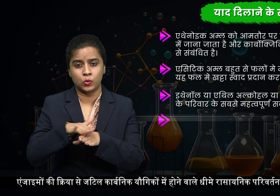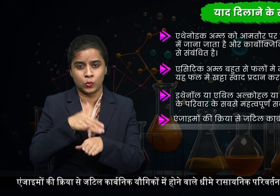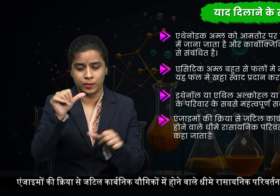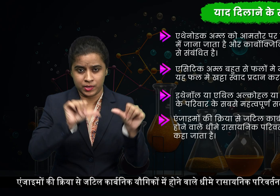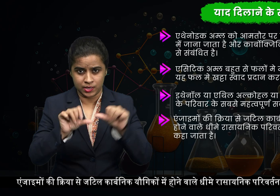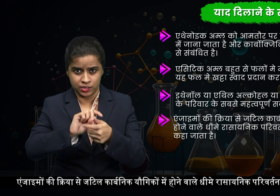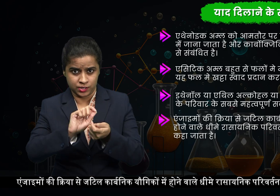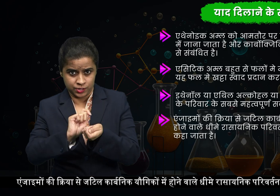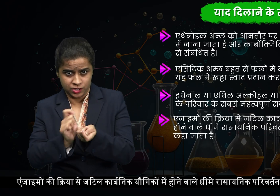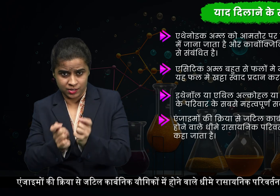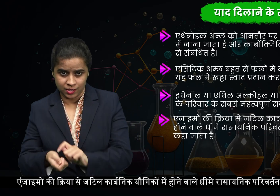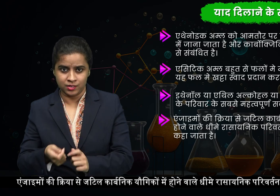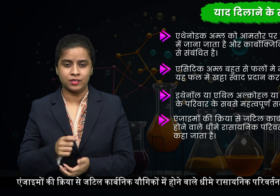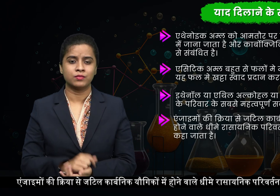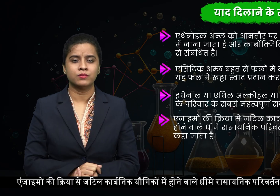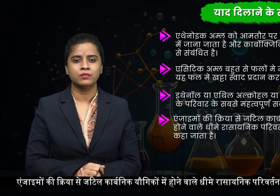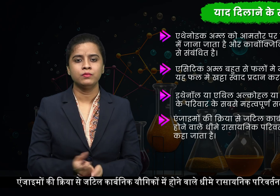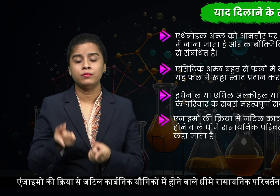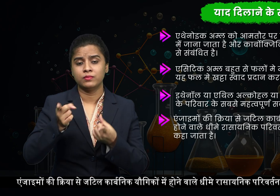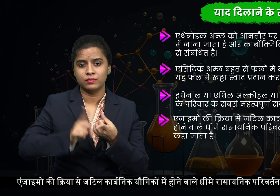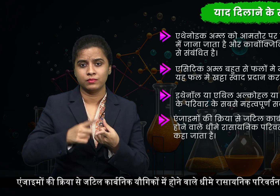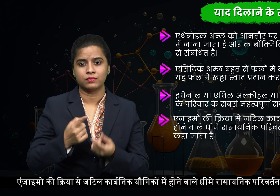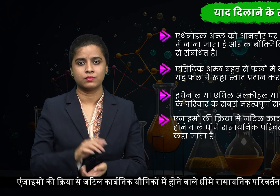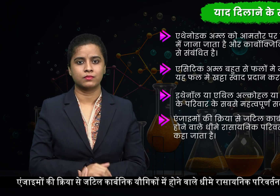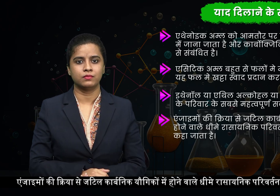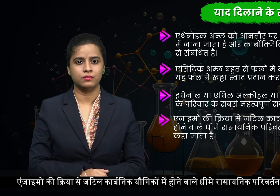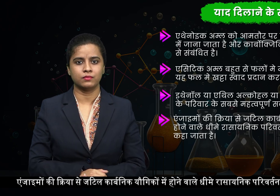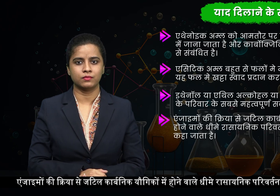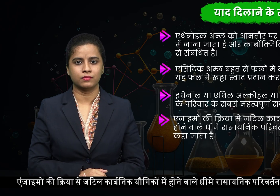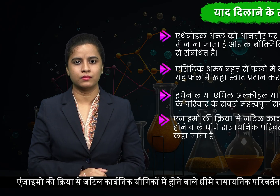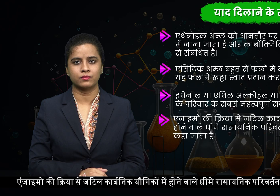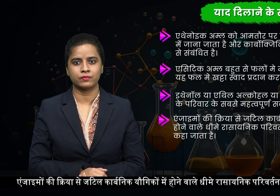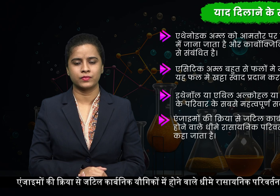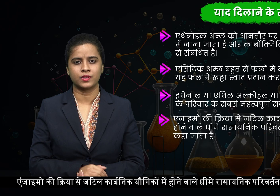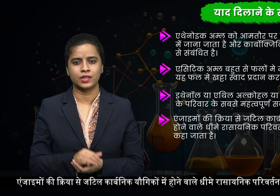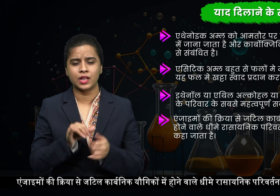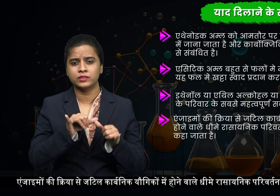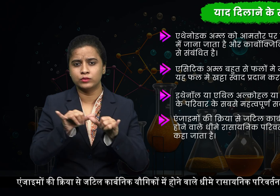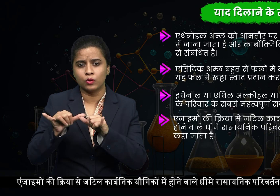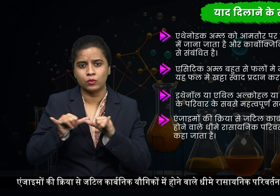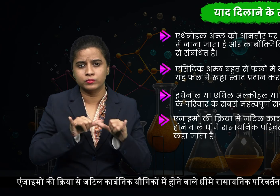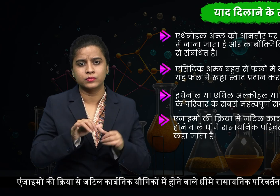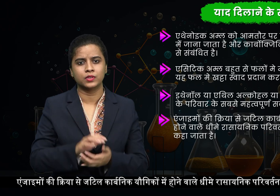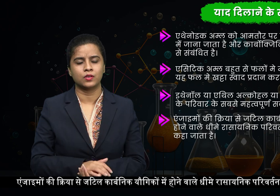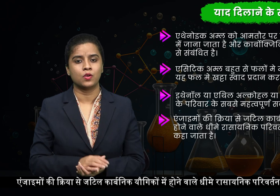एंजाइमों की क्रिया से जटिल कार्बनिक यौगिकों में होने वाले धीमे रासायनिक परिवर्तन